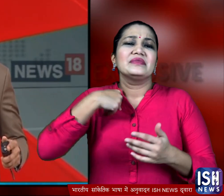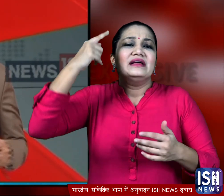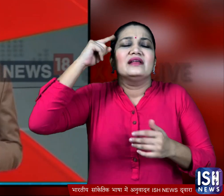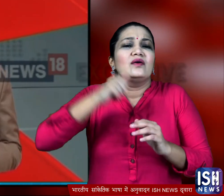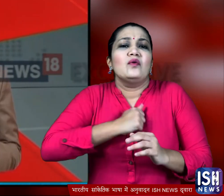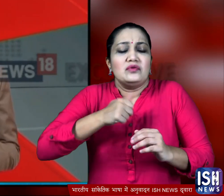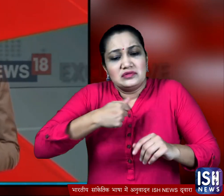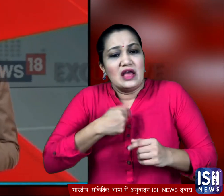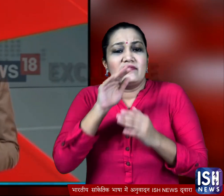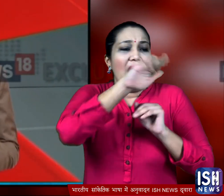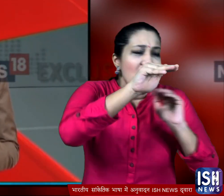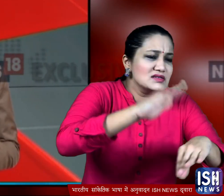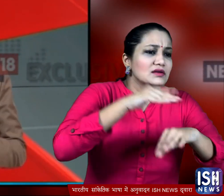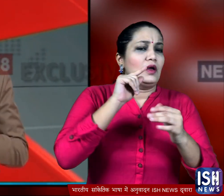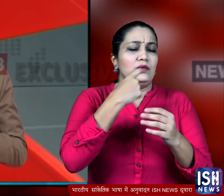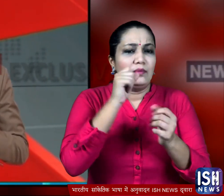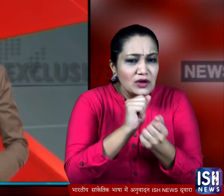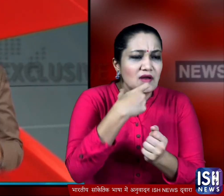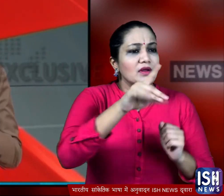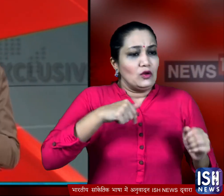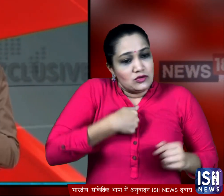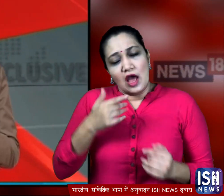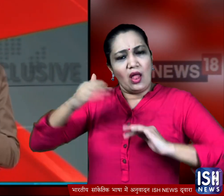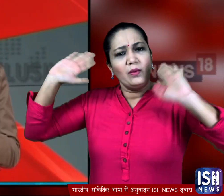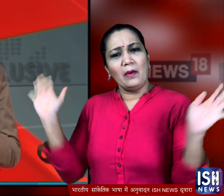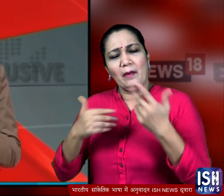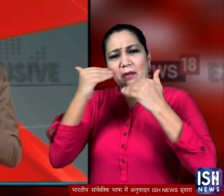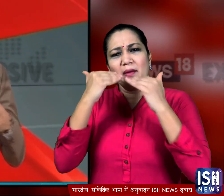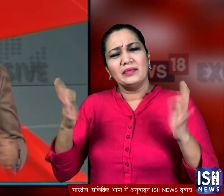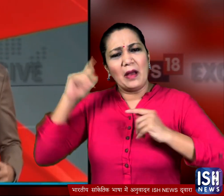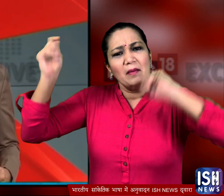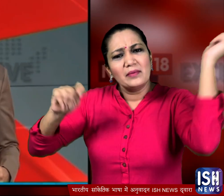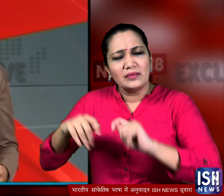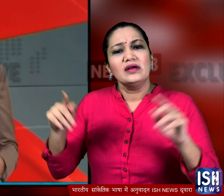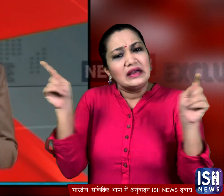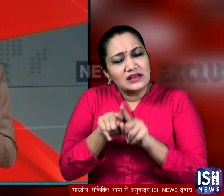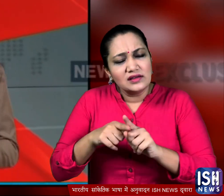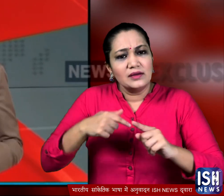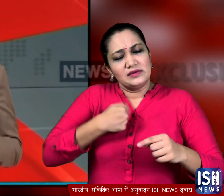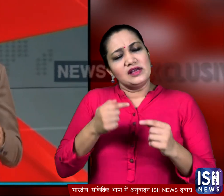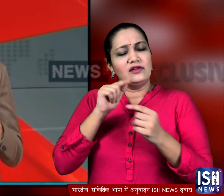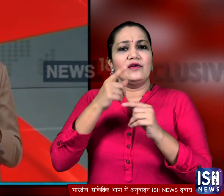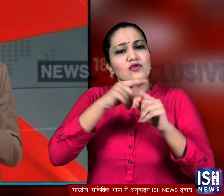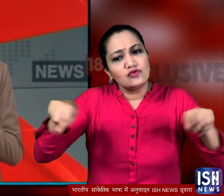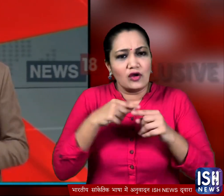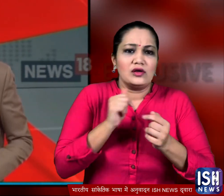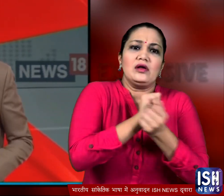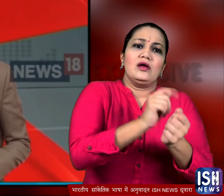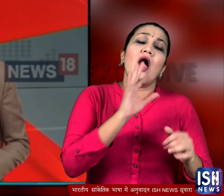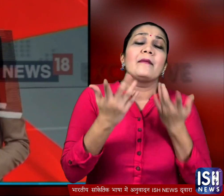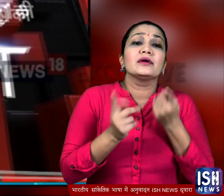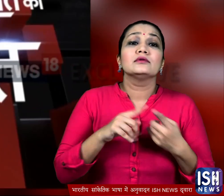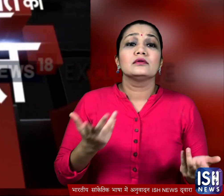को कानून से मदद मांगने के बजाय कानून हाथ में लेने की बुरी लत पड़ चुकी है और उसी चक्कर में हम खुद को ही कानूनी झंझट में फंसा